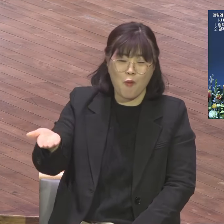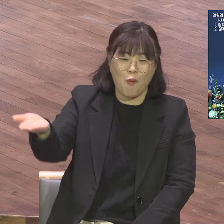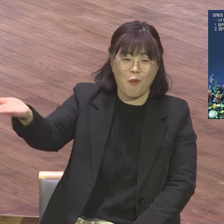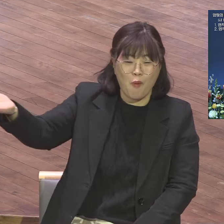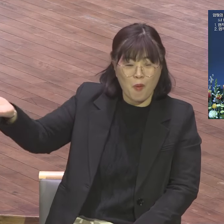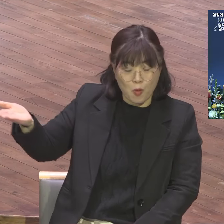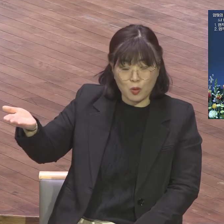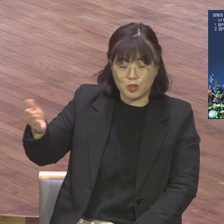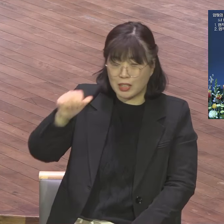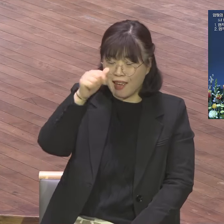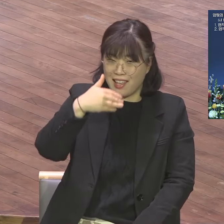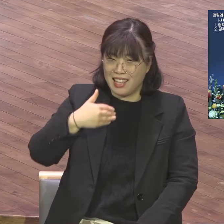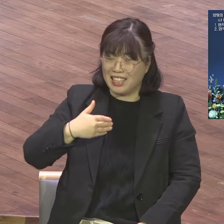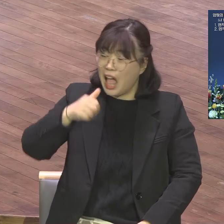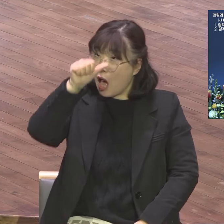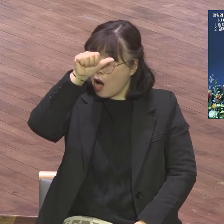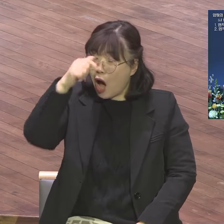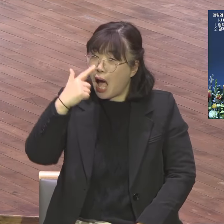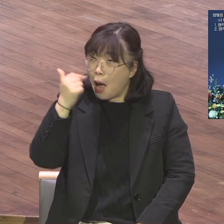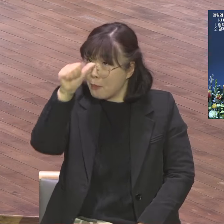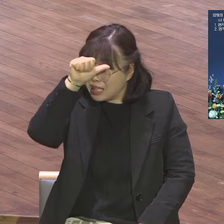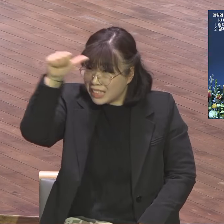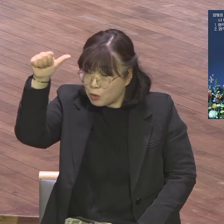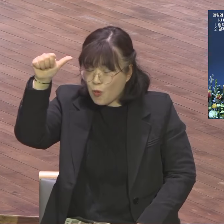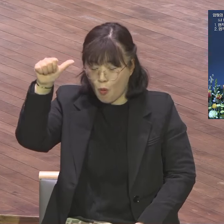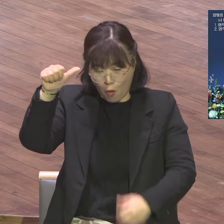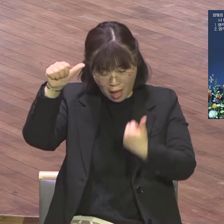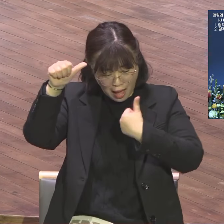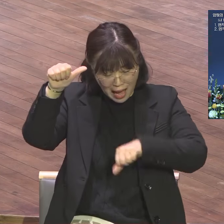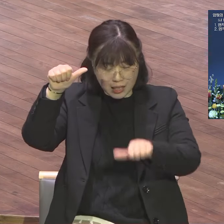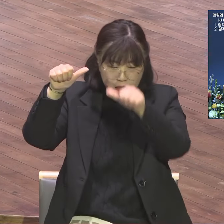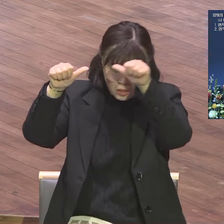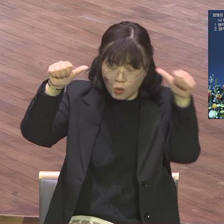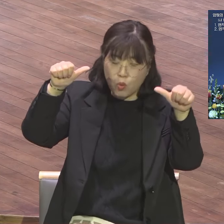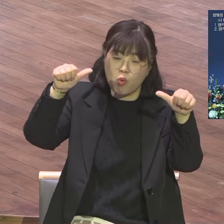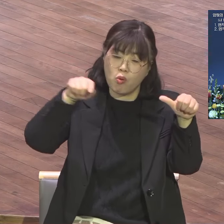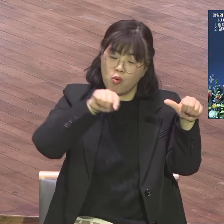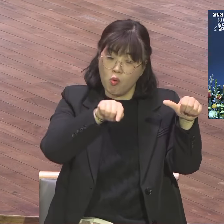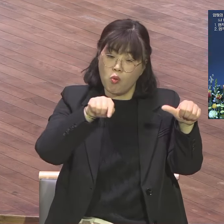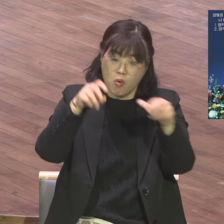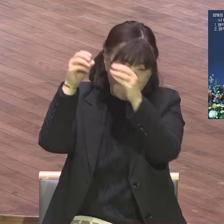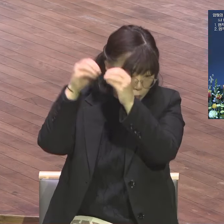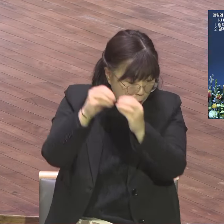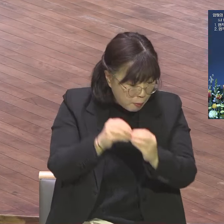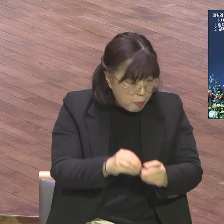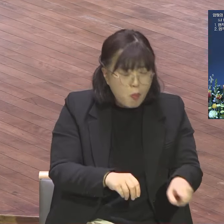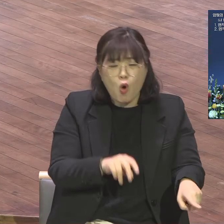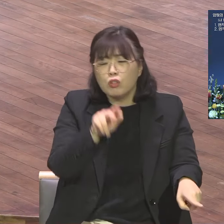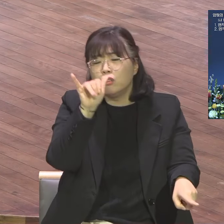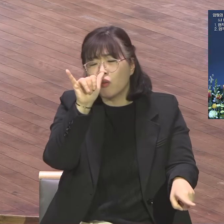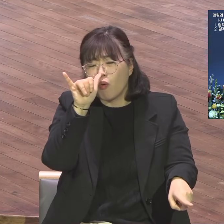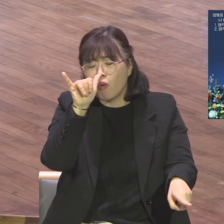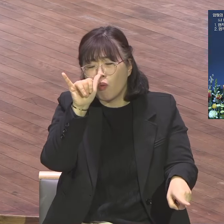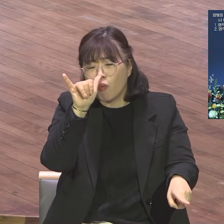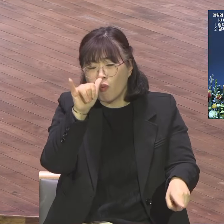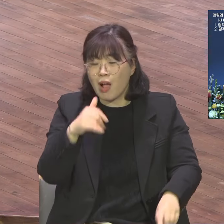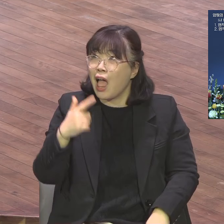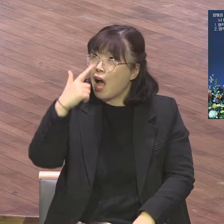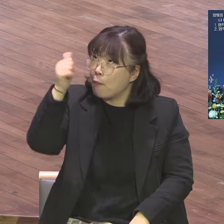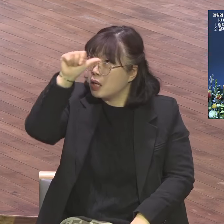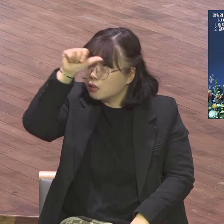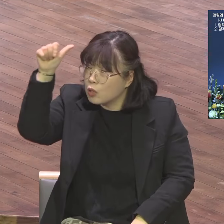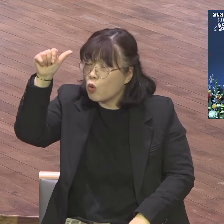돼가지고 아버지도 장로 자녀 얼마나 축복입니까? 후대들 언약 전달을 다 하게 되니까 이 축복이